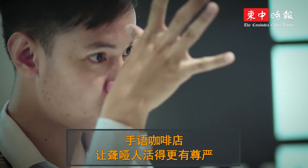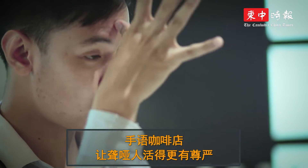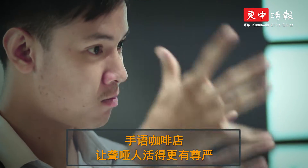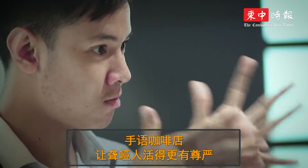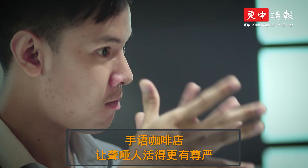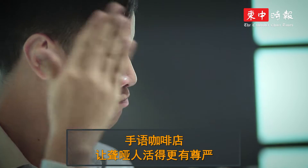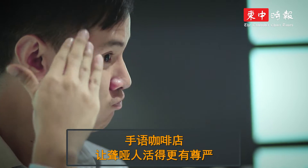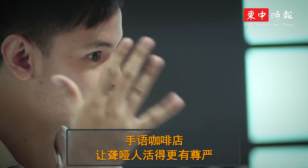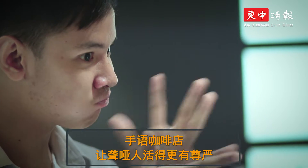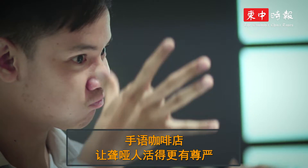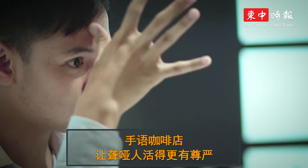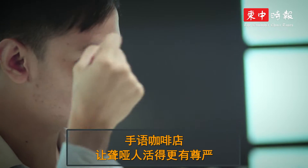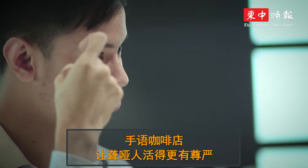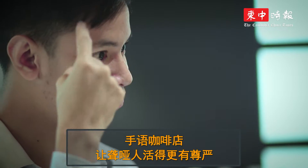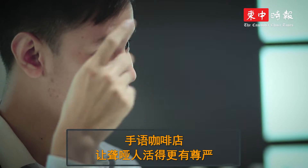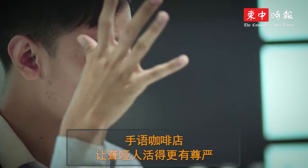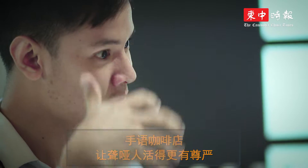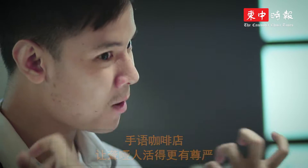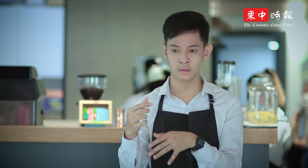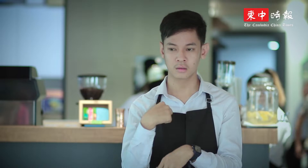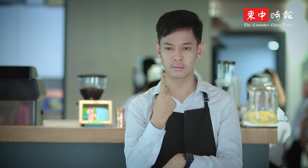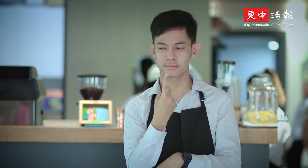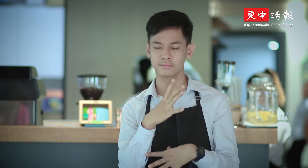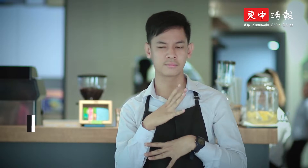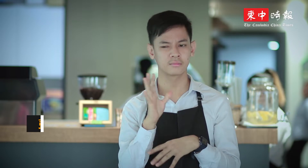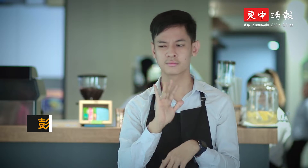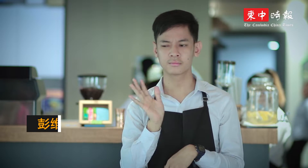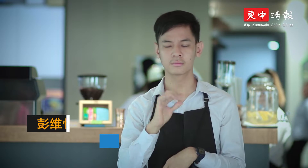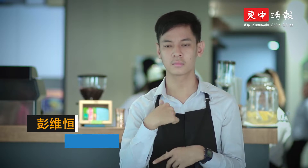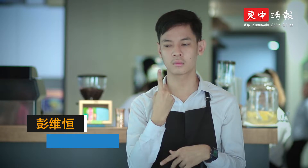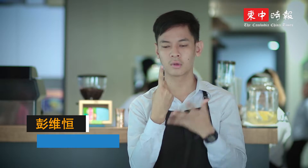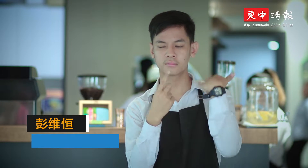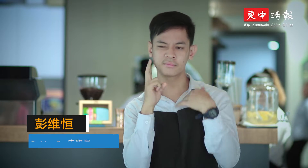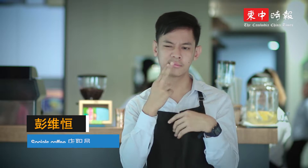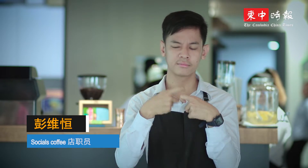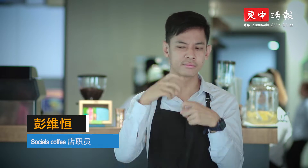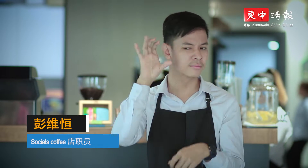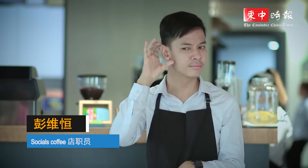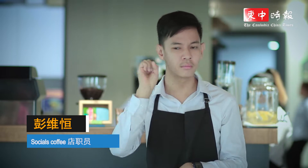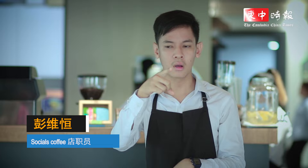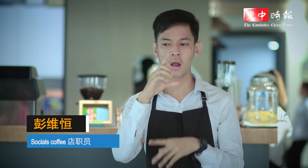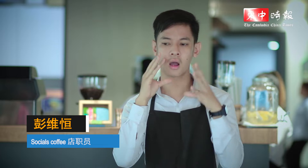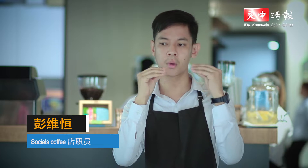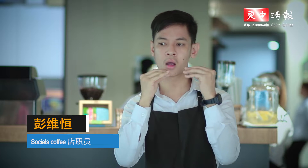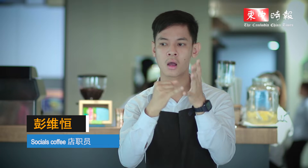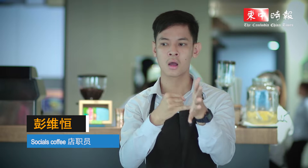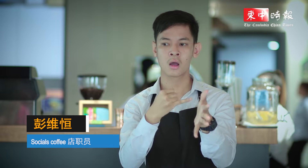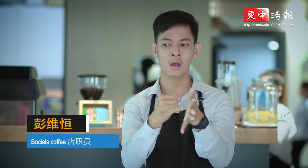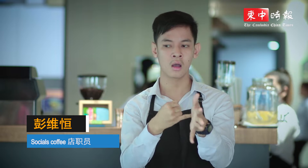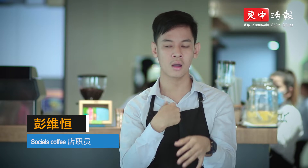我是天生残疾人，听不见也讲不了话。别人都经常说这个人是聋哑人，听不